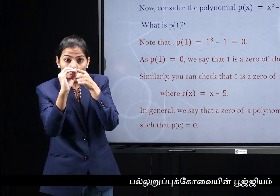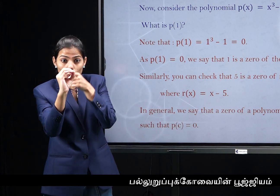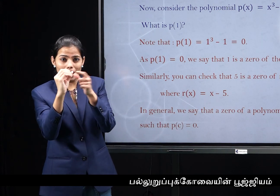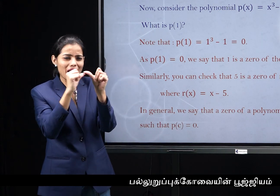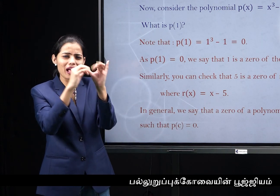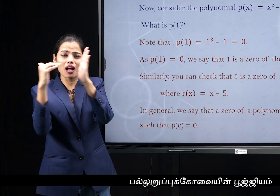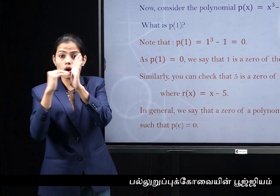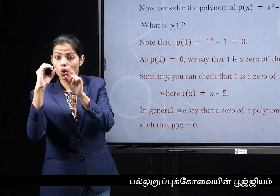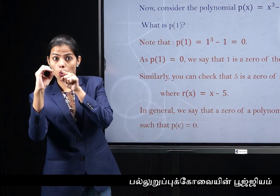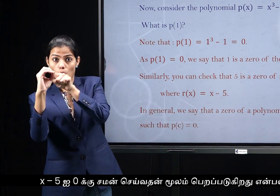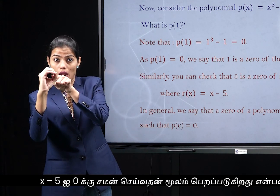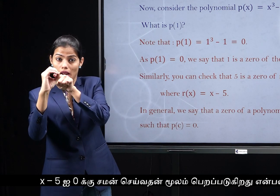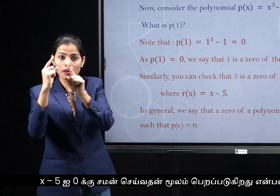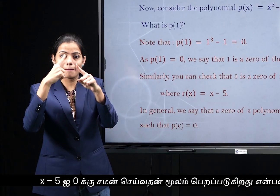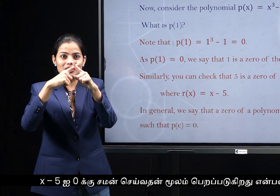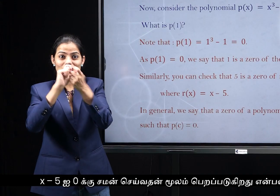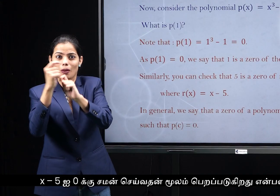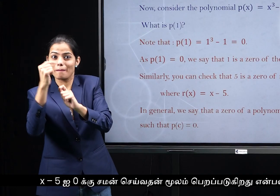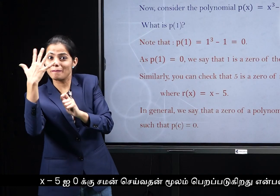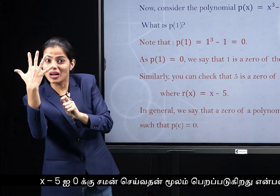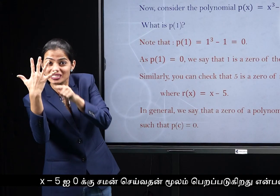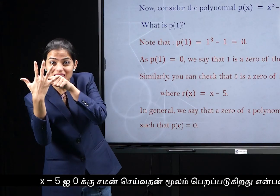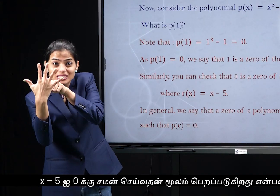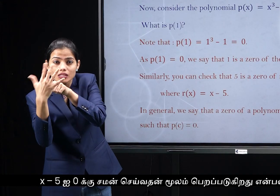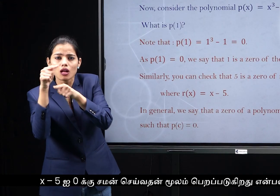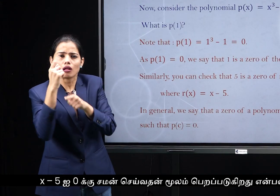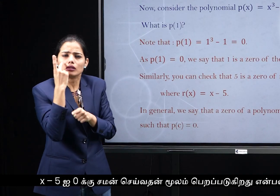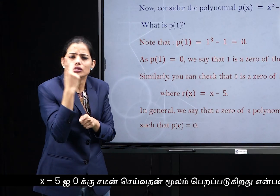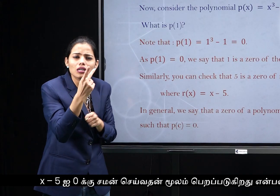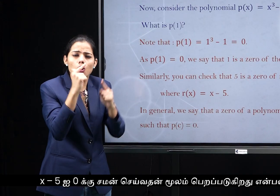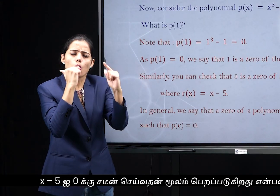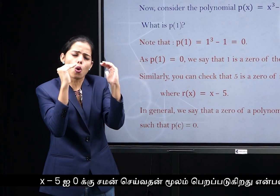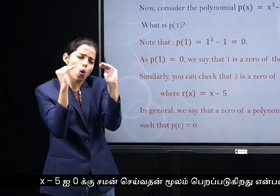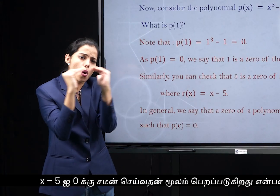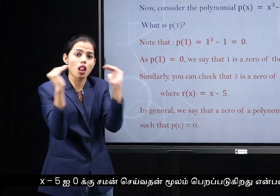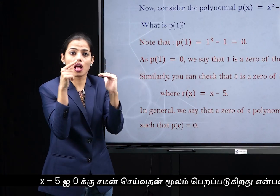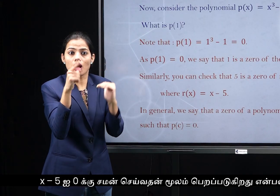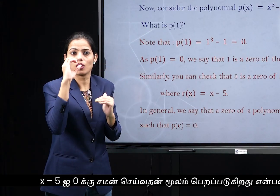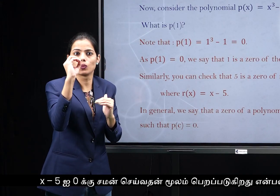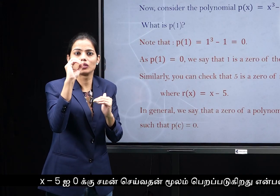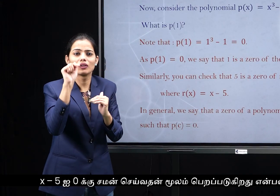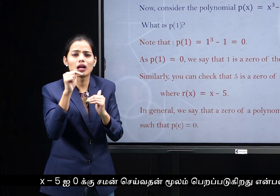பல்லுறுப்புக்கோவையின் 0 எக்ஸ் 5 ஐ 0க்கு சமன் செய்வதன் மூலம் பெறப்படுகிறது என்பதையும்